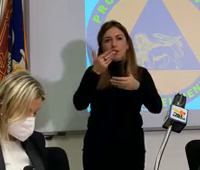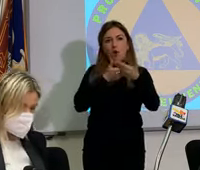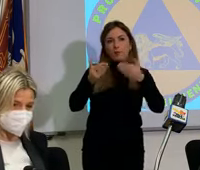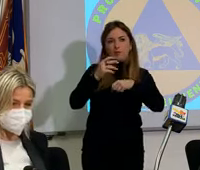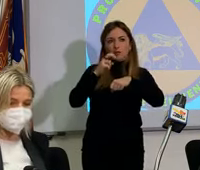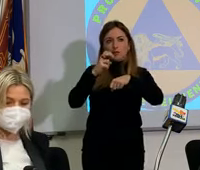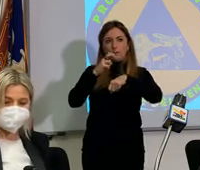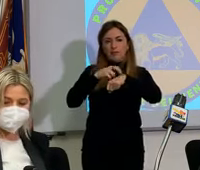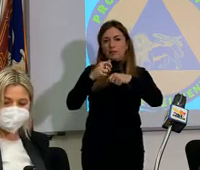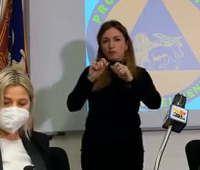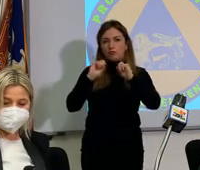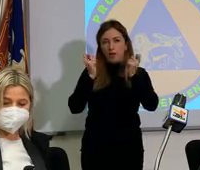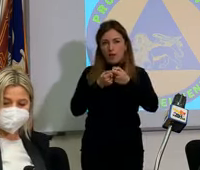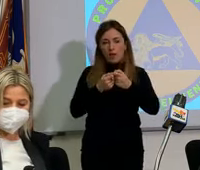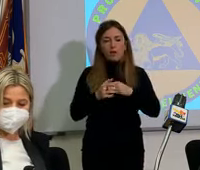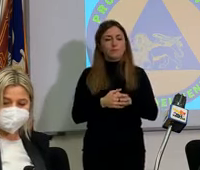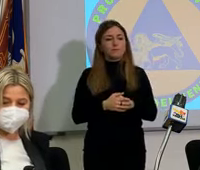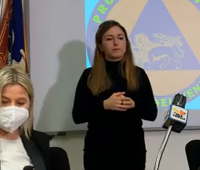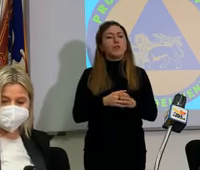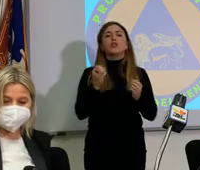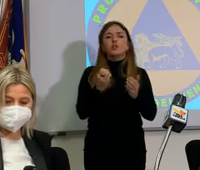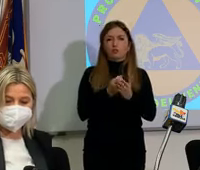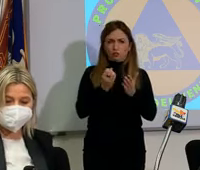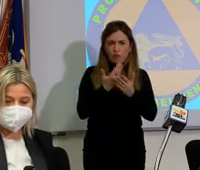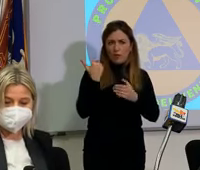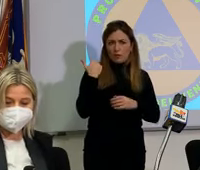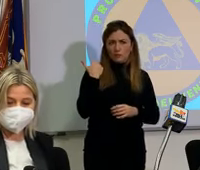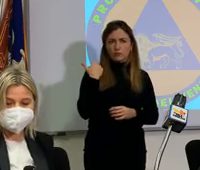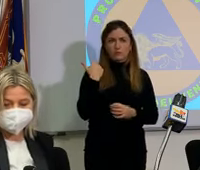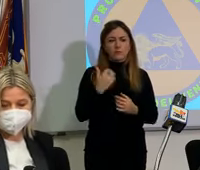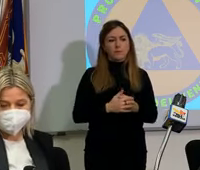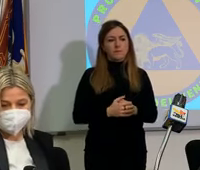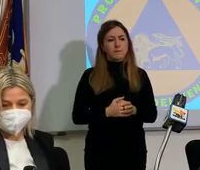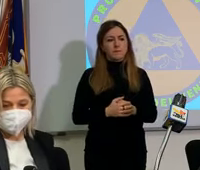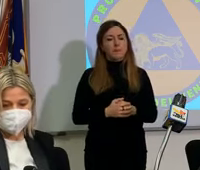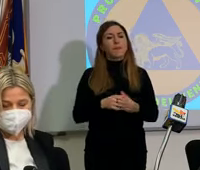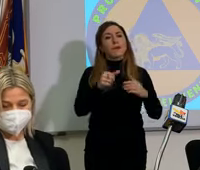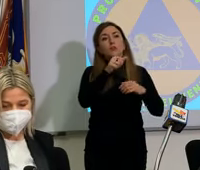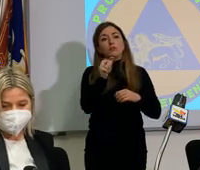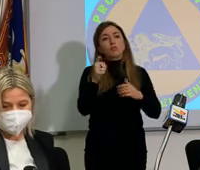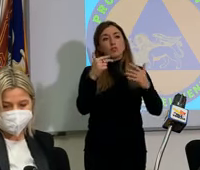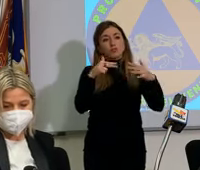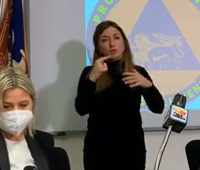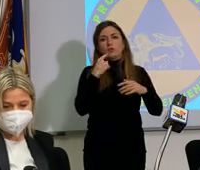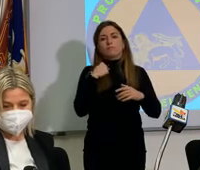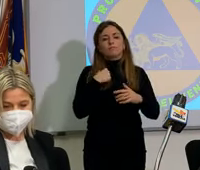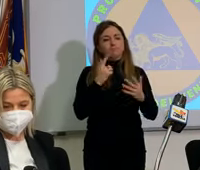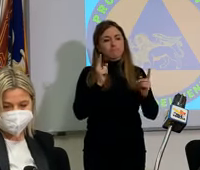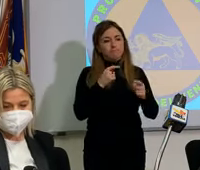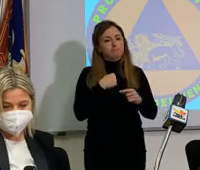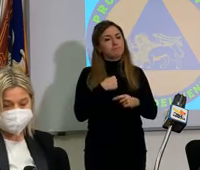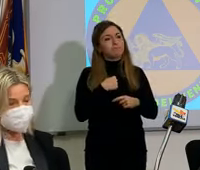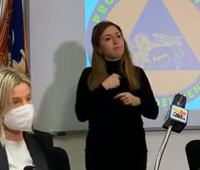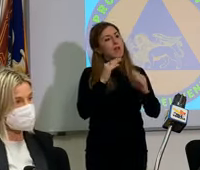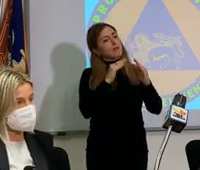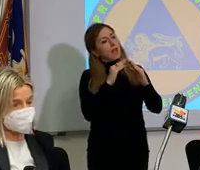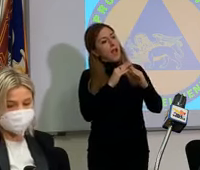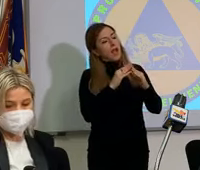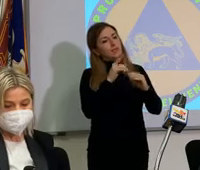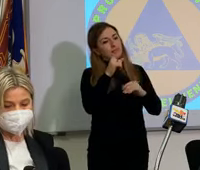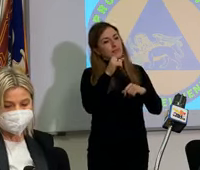successo che in alcuni casi c'erano stati gli episodi in cui c'è 18 diceva ha purtroppo dovuto andare a casa del